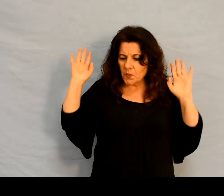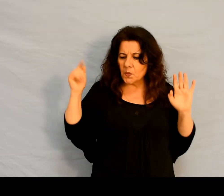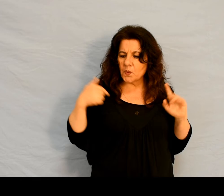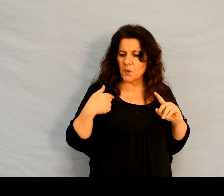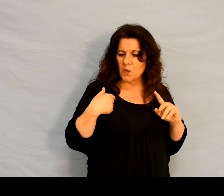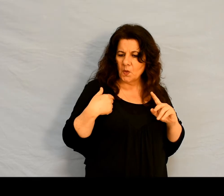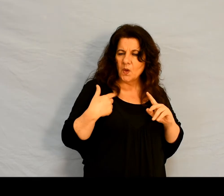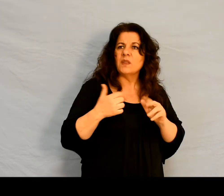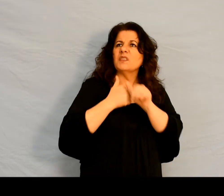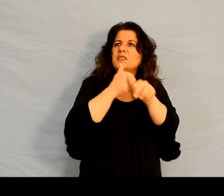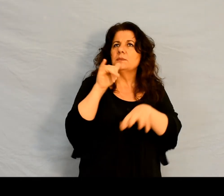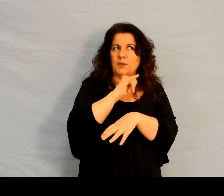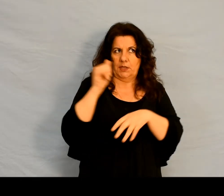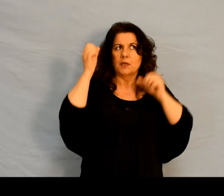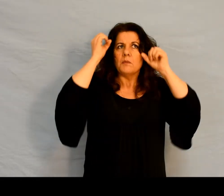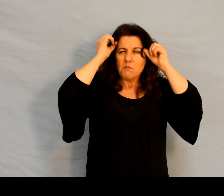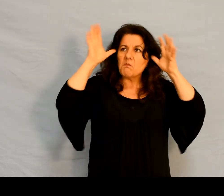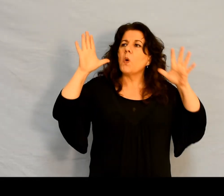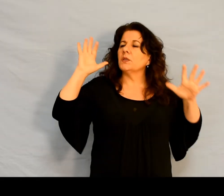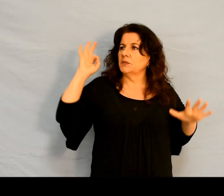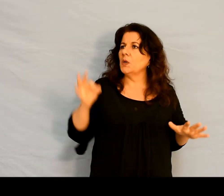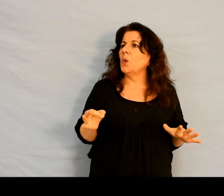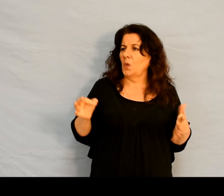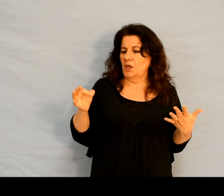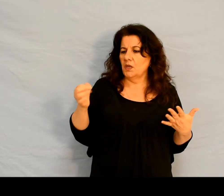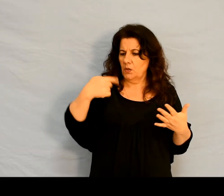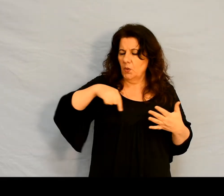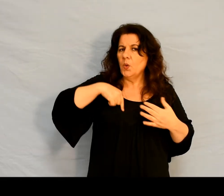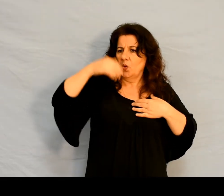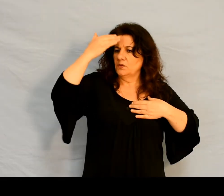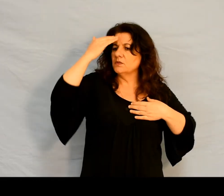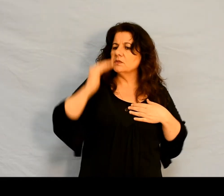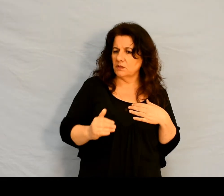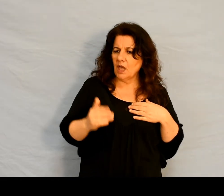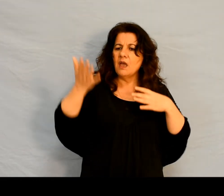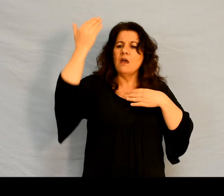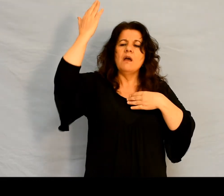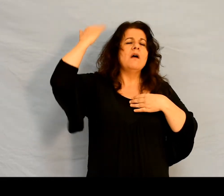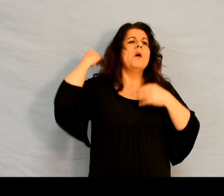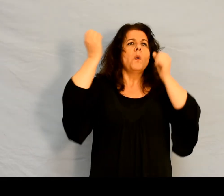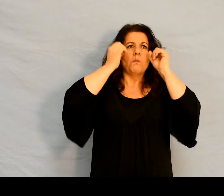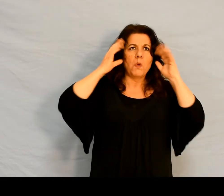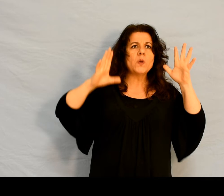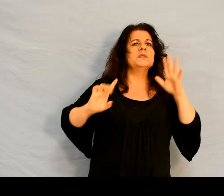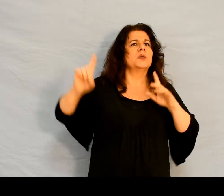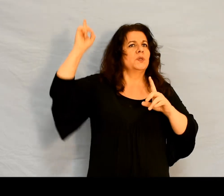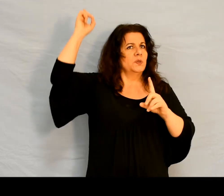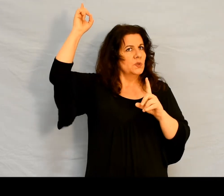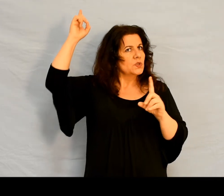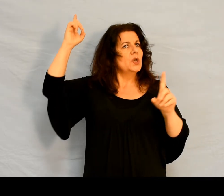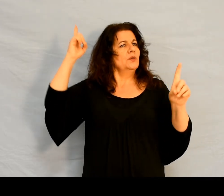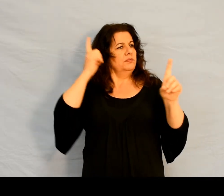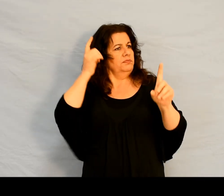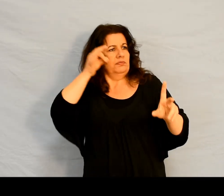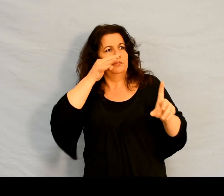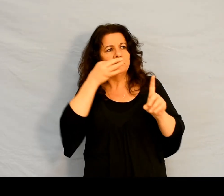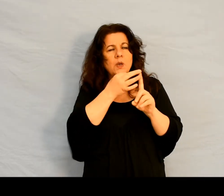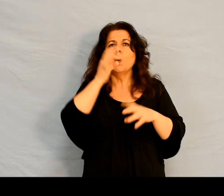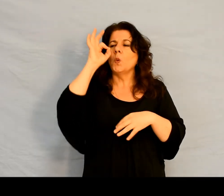les disciples. Nous savons que Dieu a parlé à Moïse. Mais celui-là, nous ne